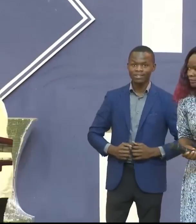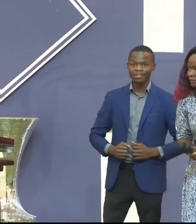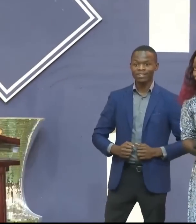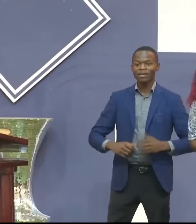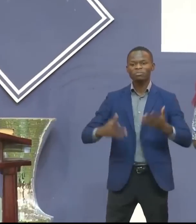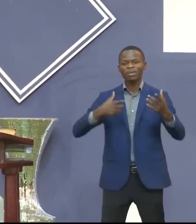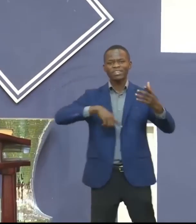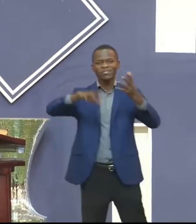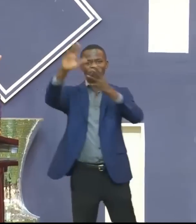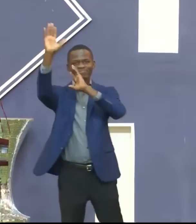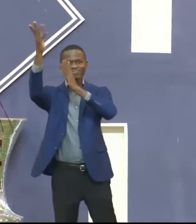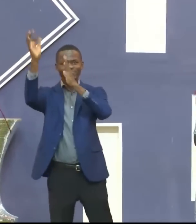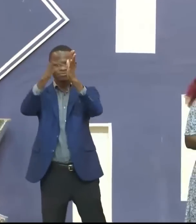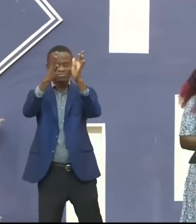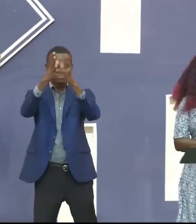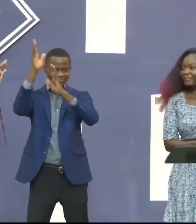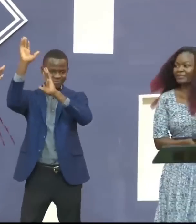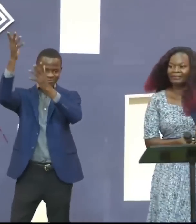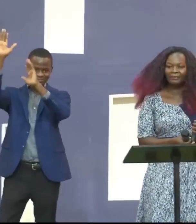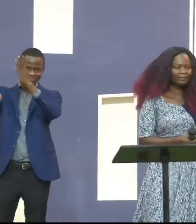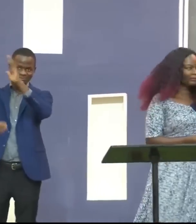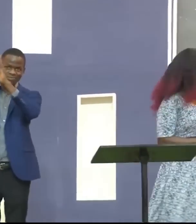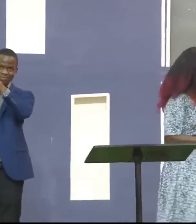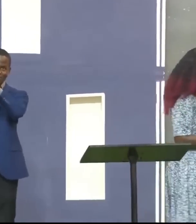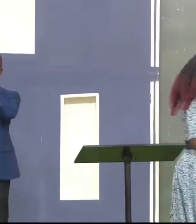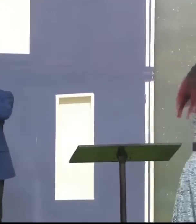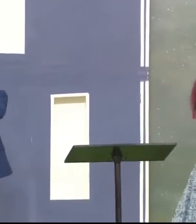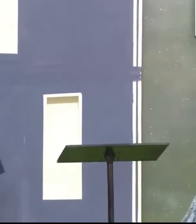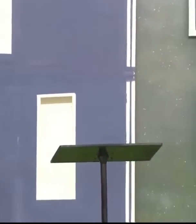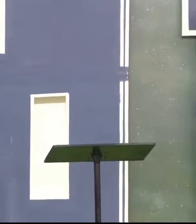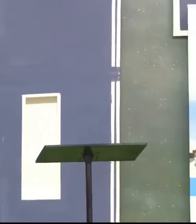banange tukubireko Yesu mu ngalo.